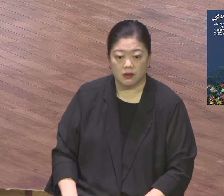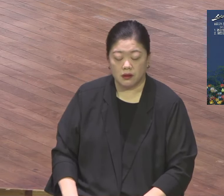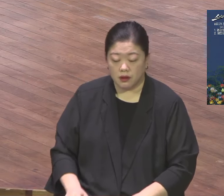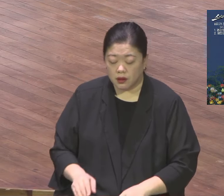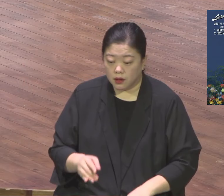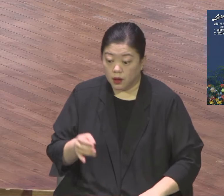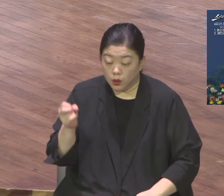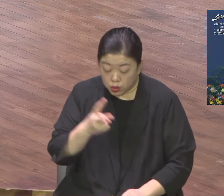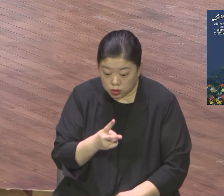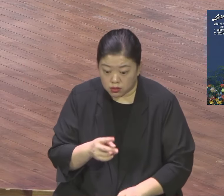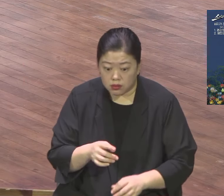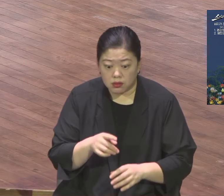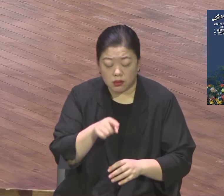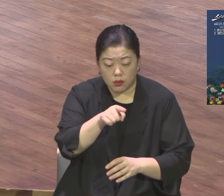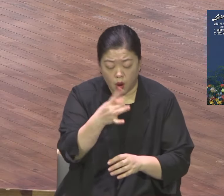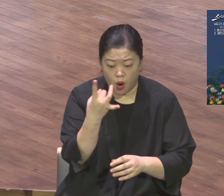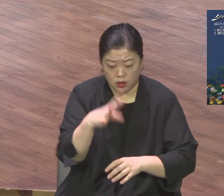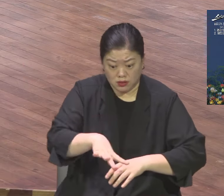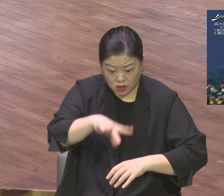어째 넷이 있냐?